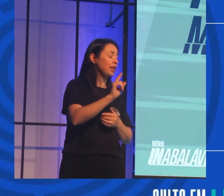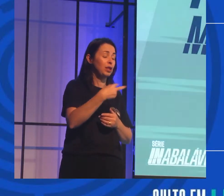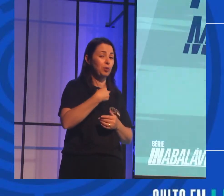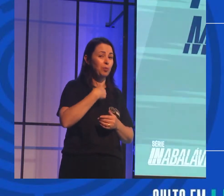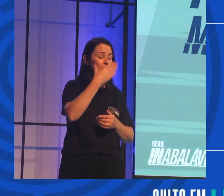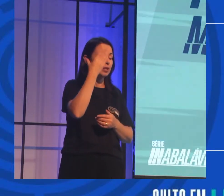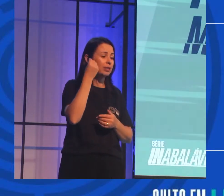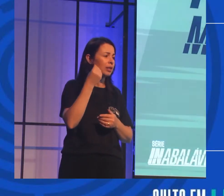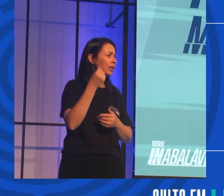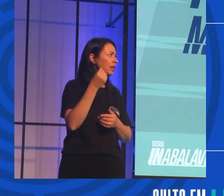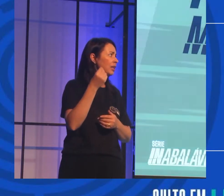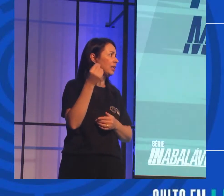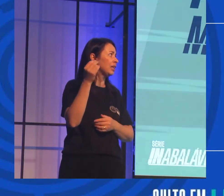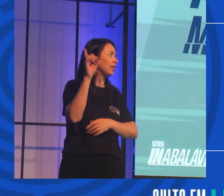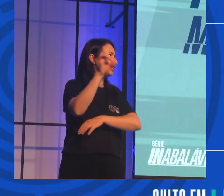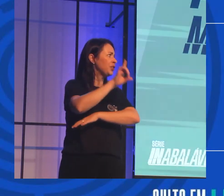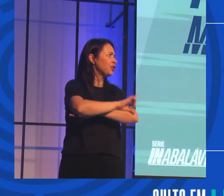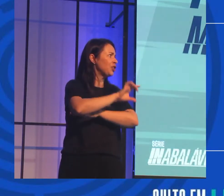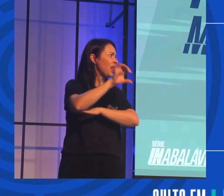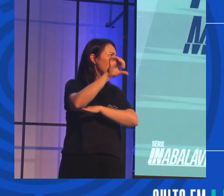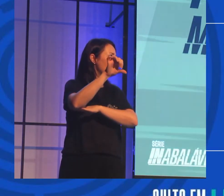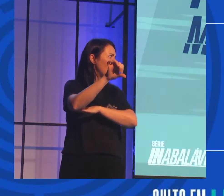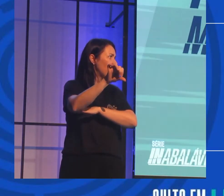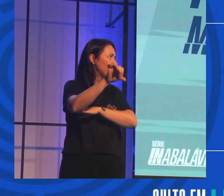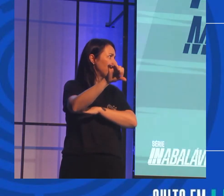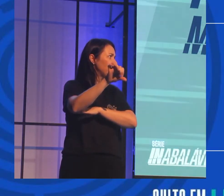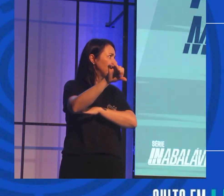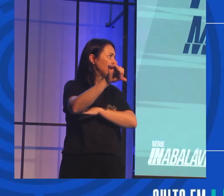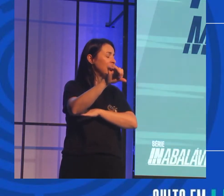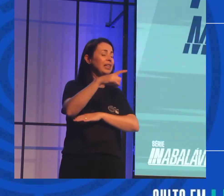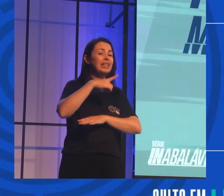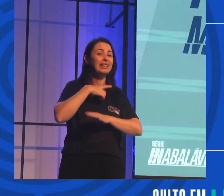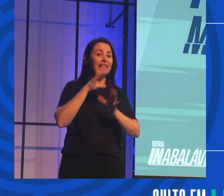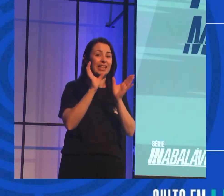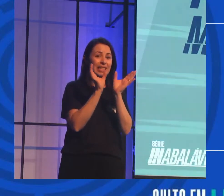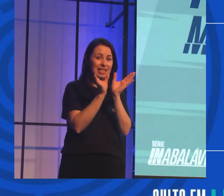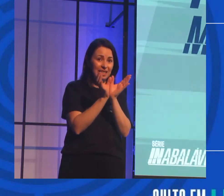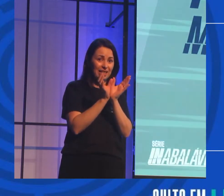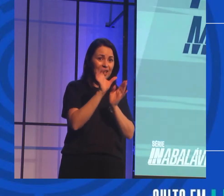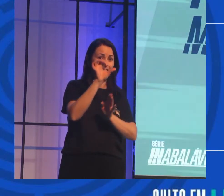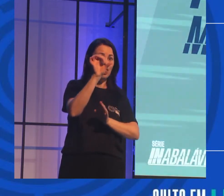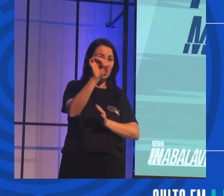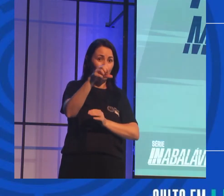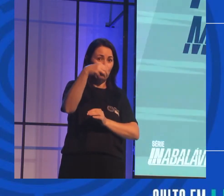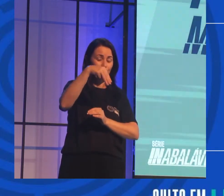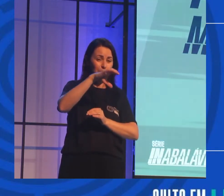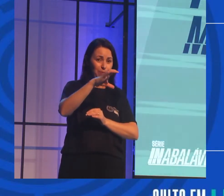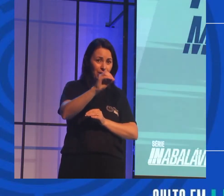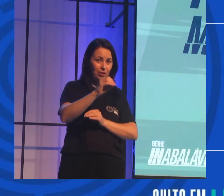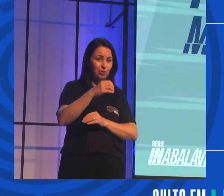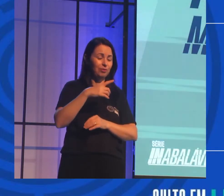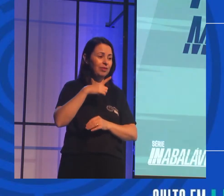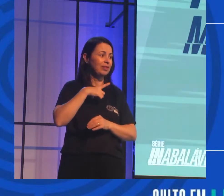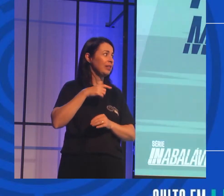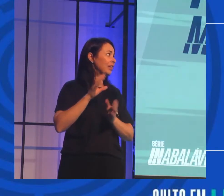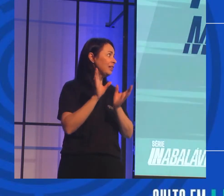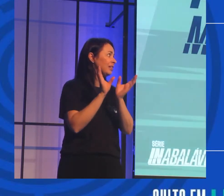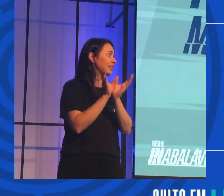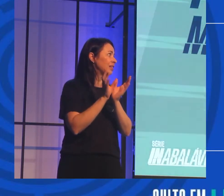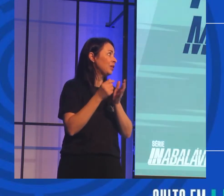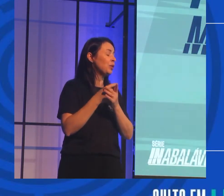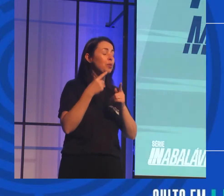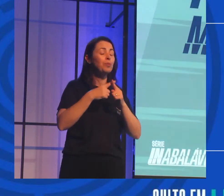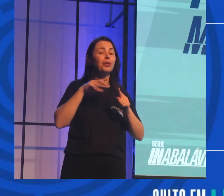no dia 9, nós vamos ter ceia. 9 de março. E estamos pedindo